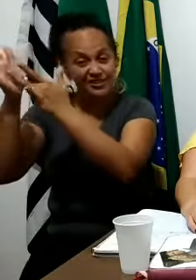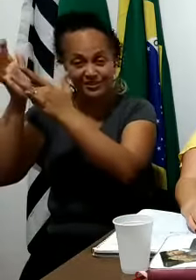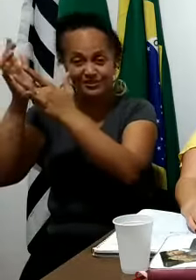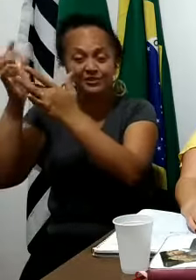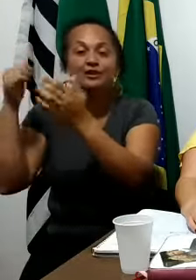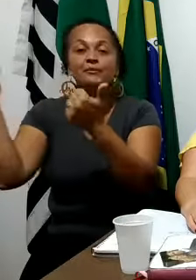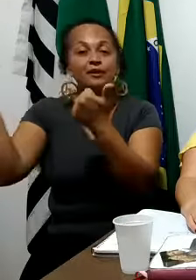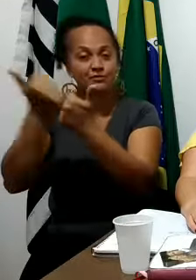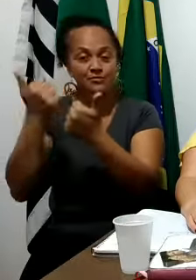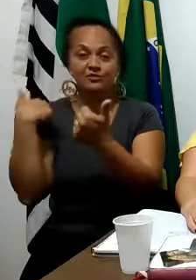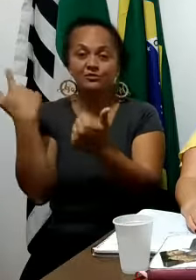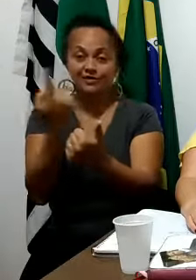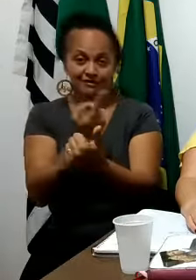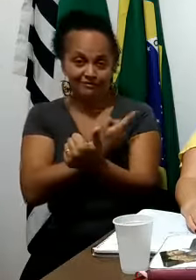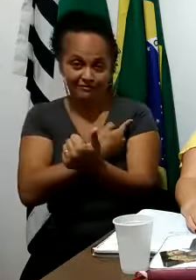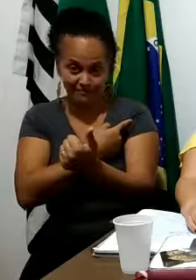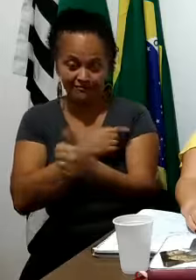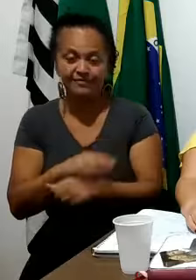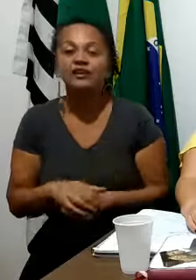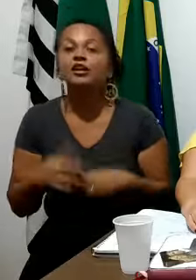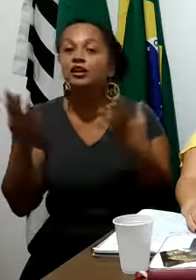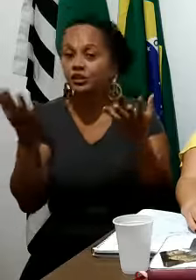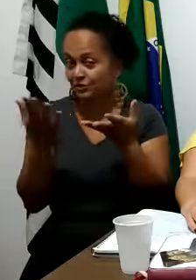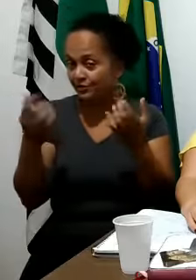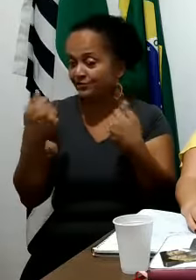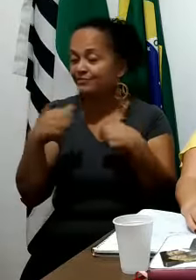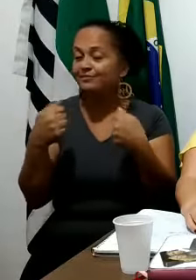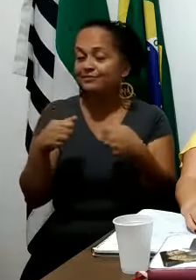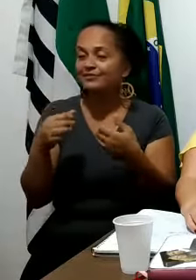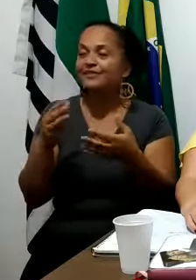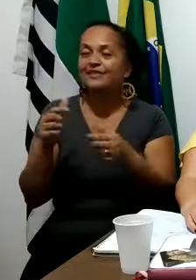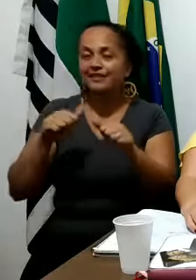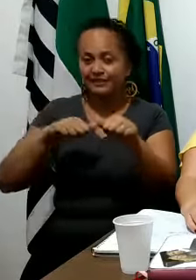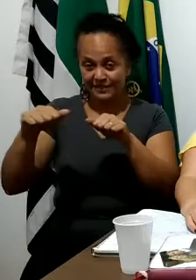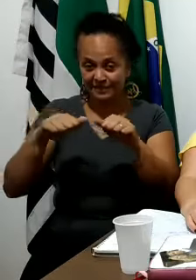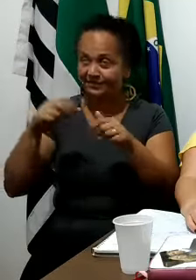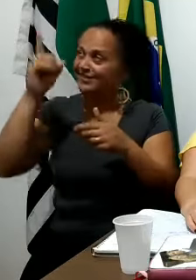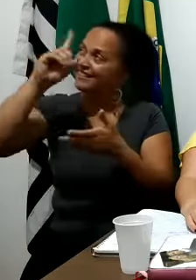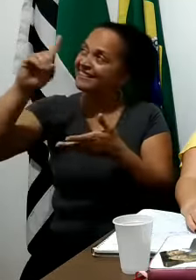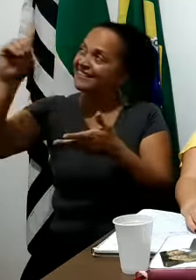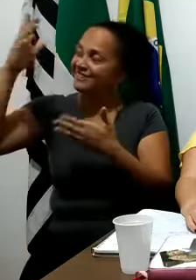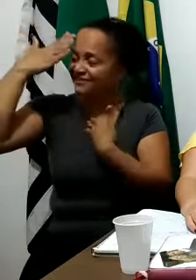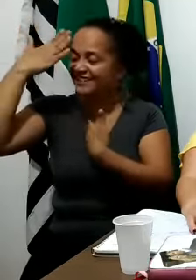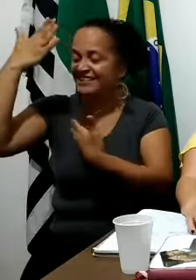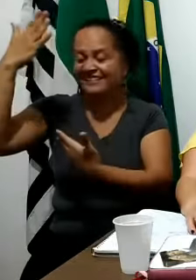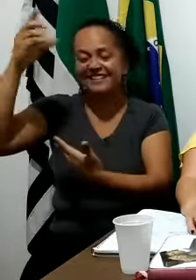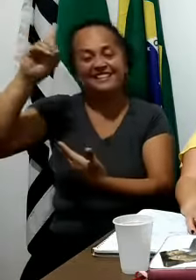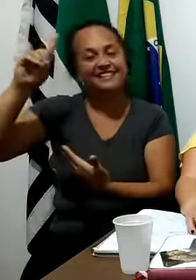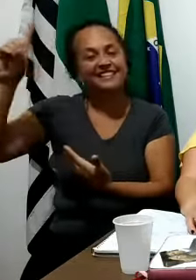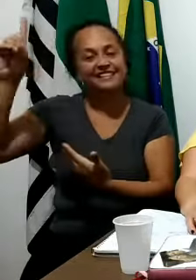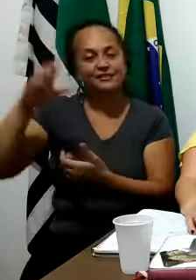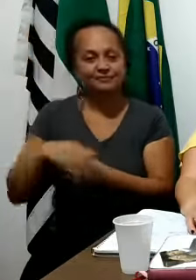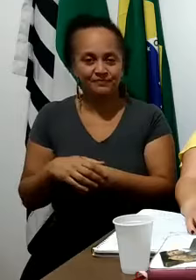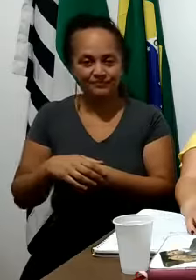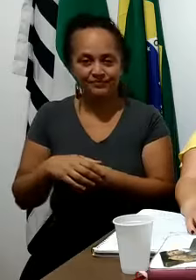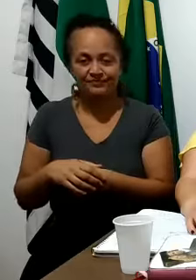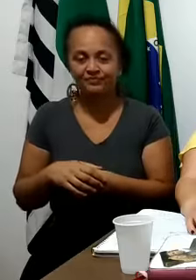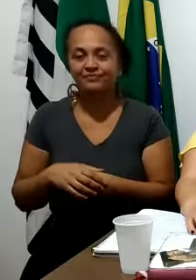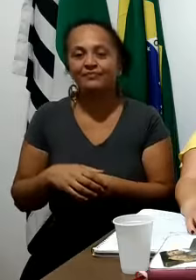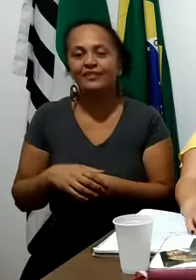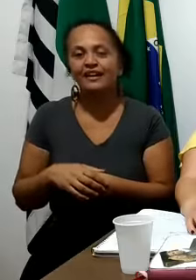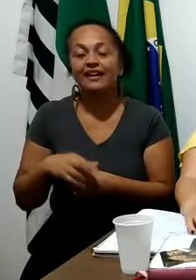servimos a Ele em amor, em gratidão por esse sacrifício. Essa é a graça. né? É servir, é uma